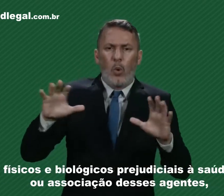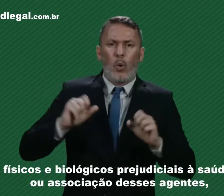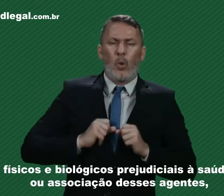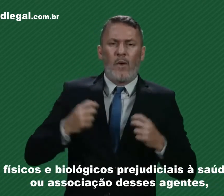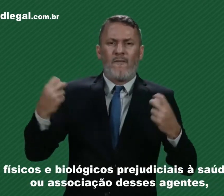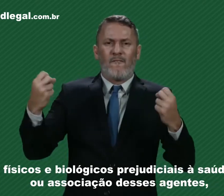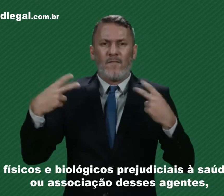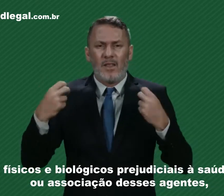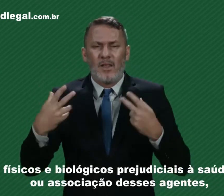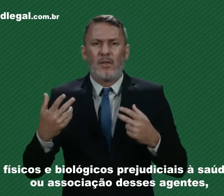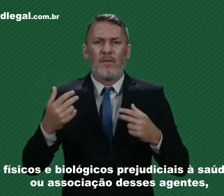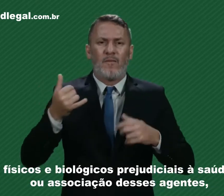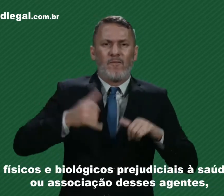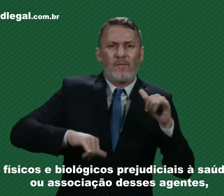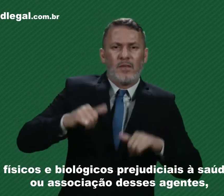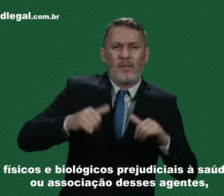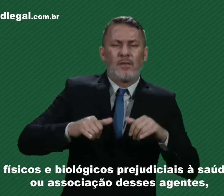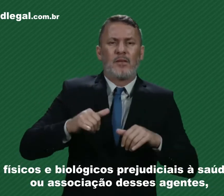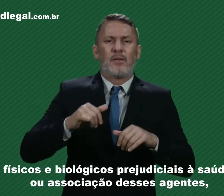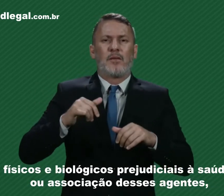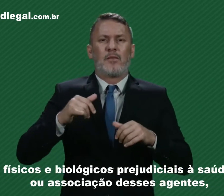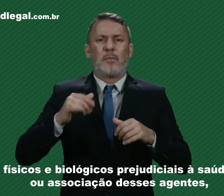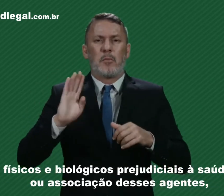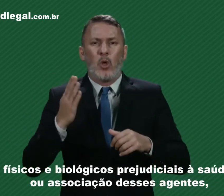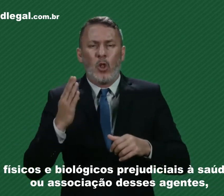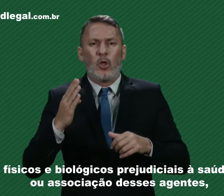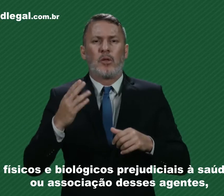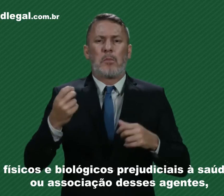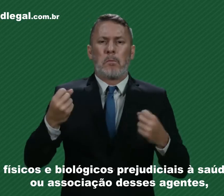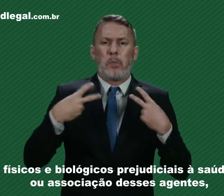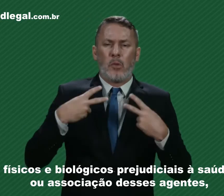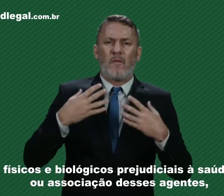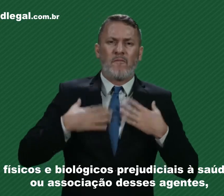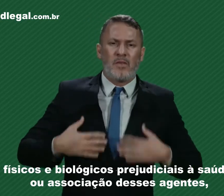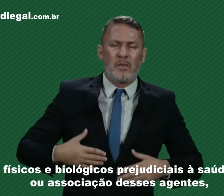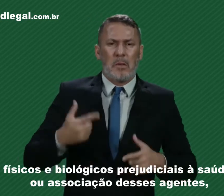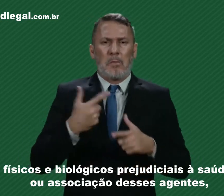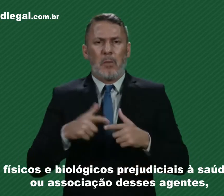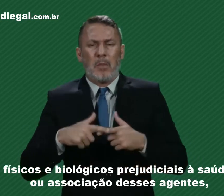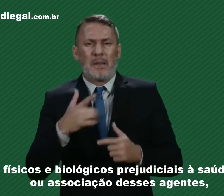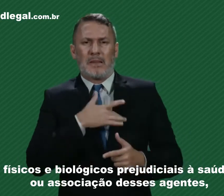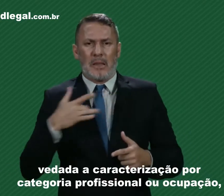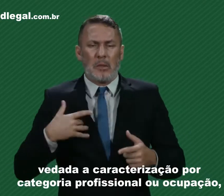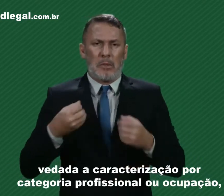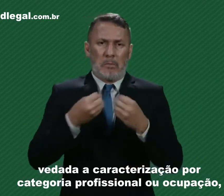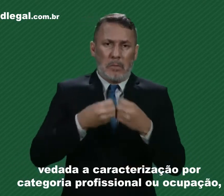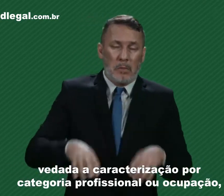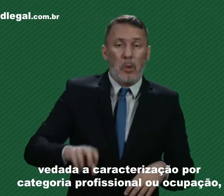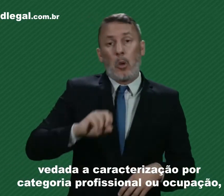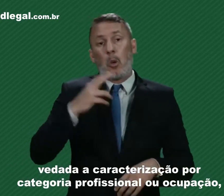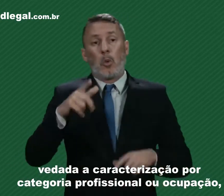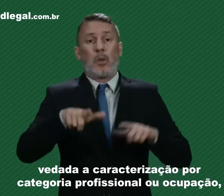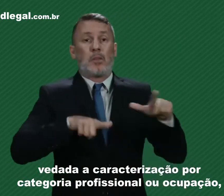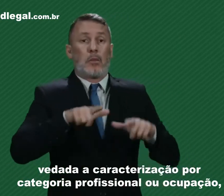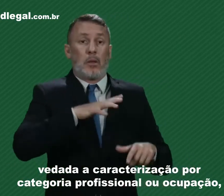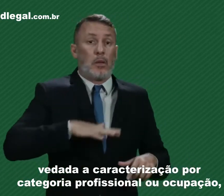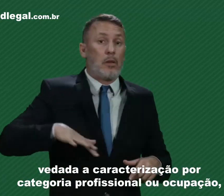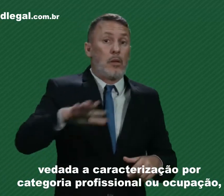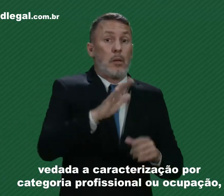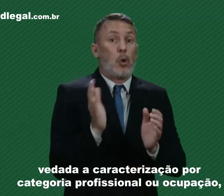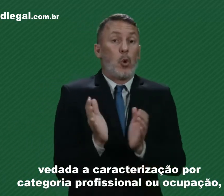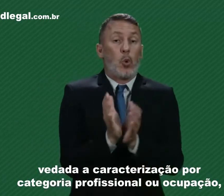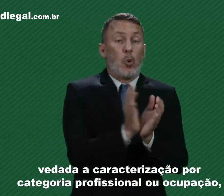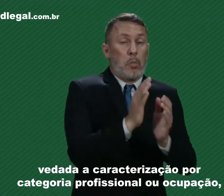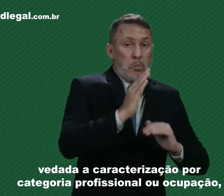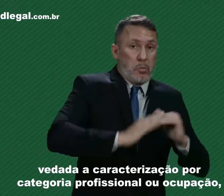químicos, físicos e biológicos prejudiciais à saúde, ou associação desses agentes, vedada a caracterização por